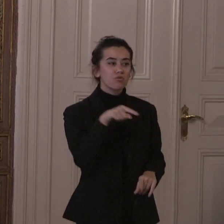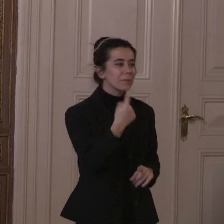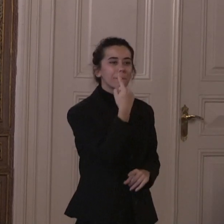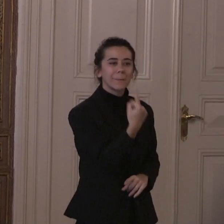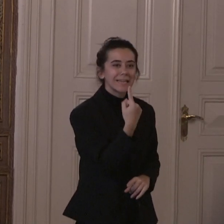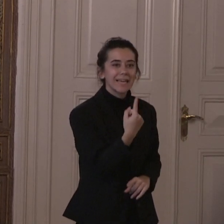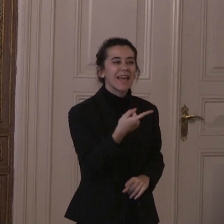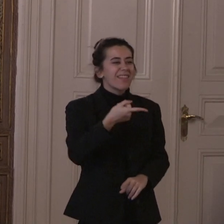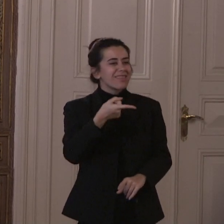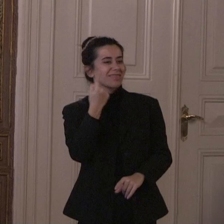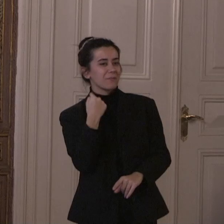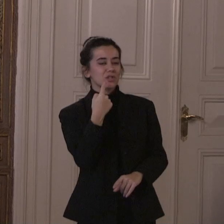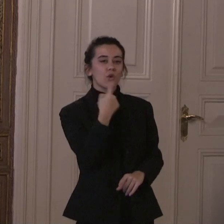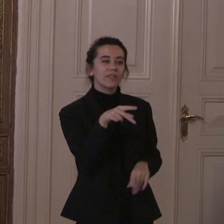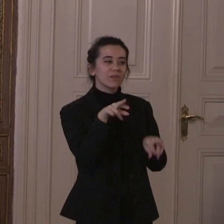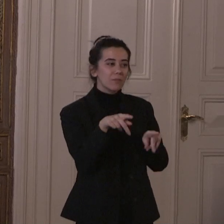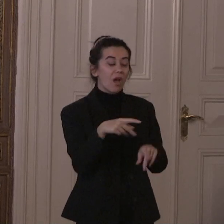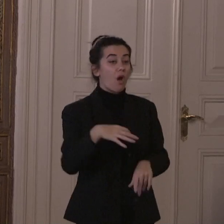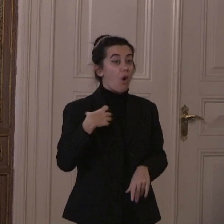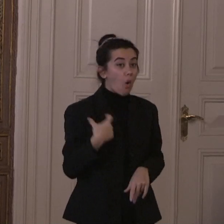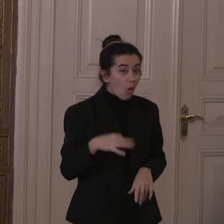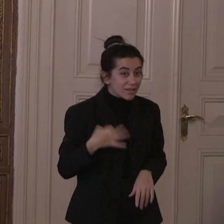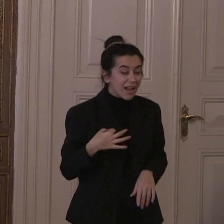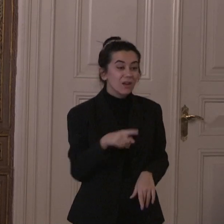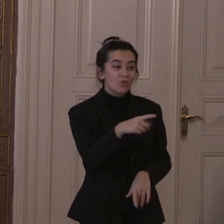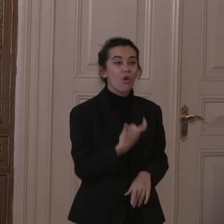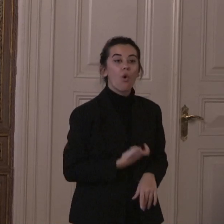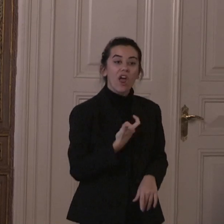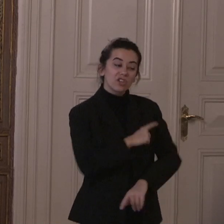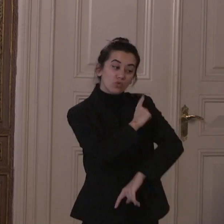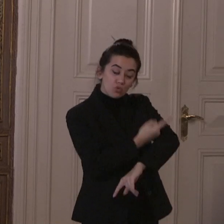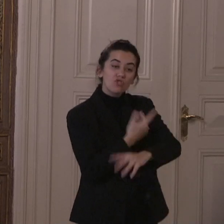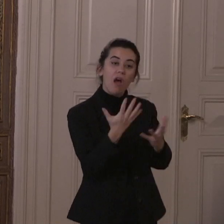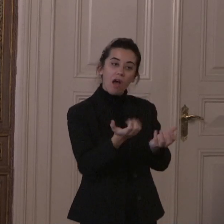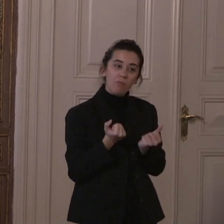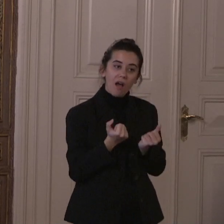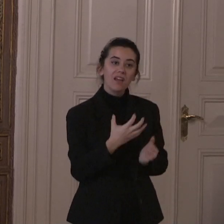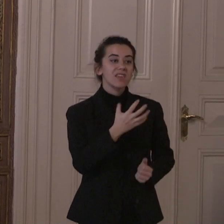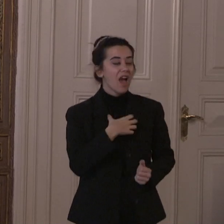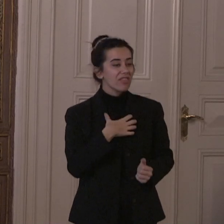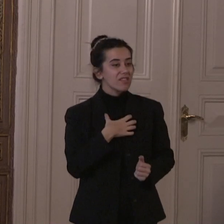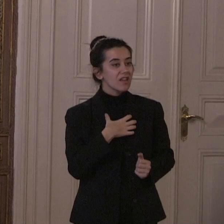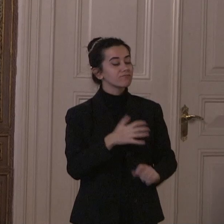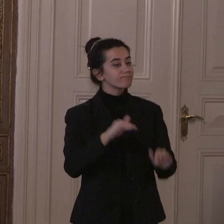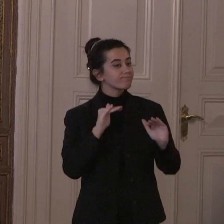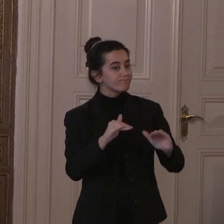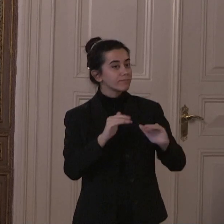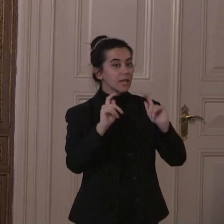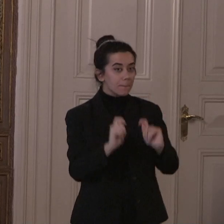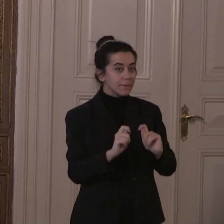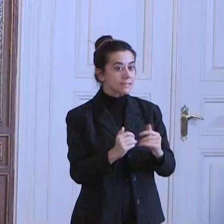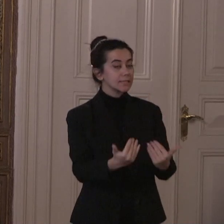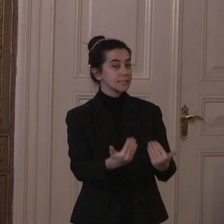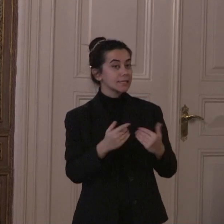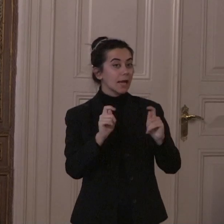tanesi demin söylediğimiz özellikle öğrencilerimizin güçlenmesi, savunuculuk yaparak toplumda çok